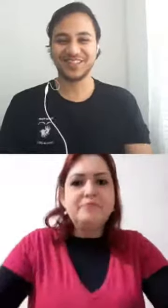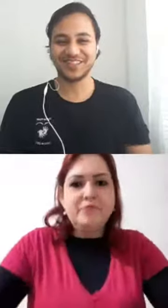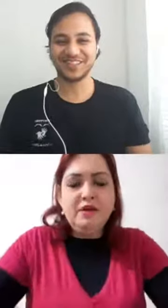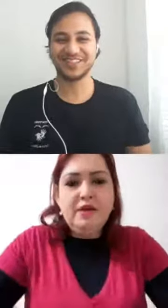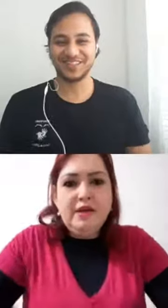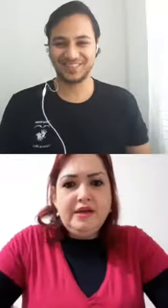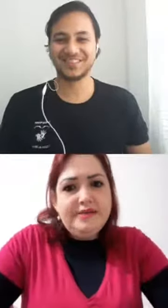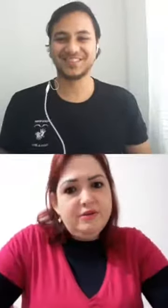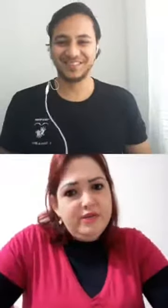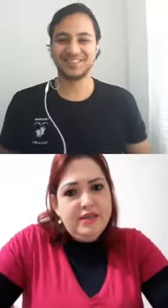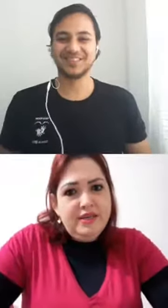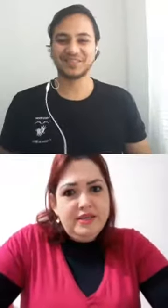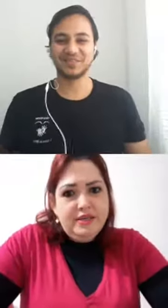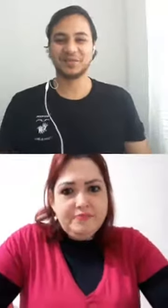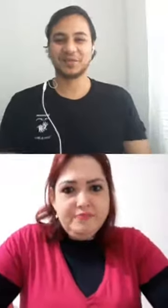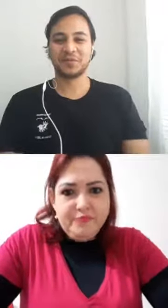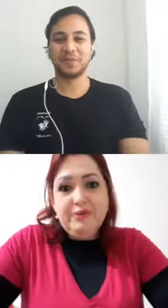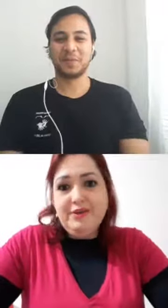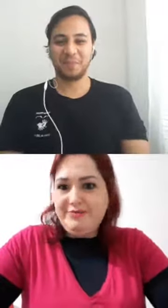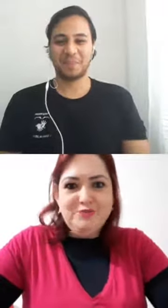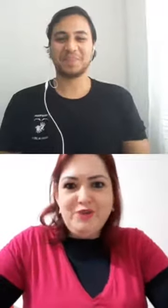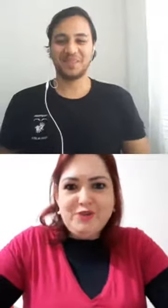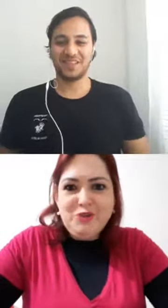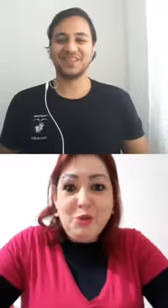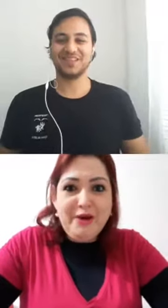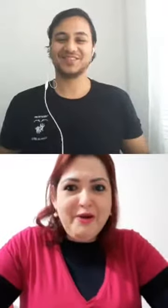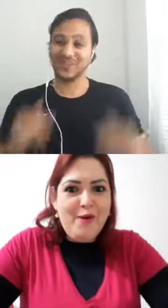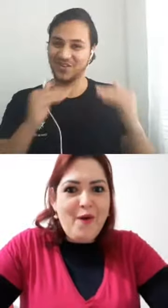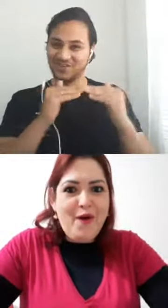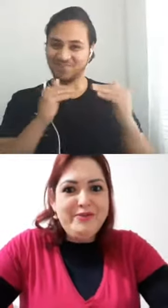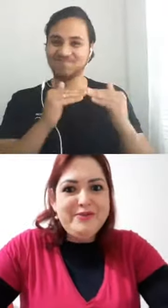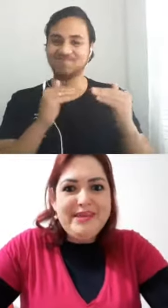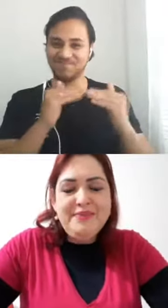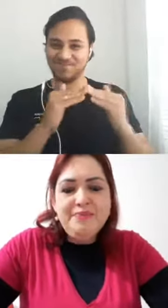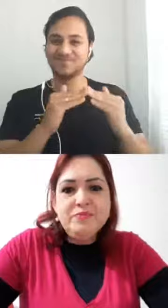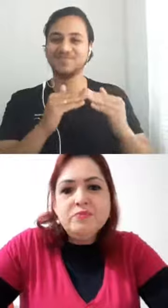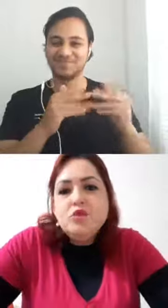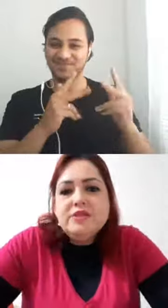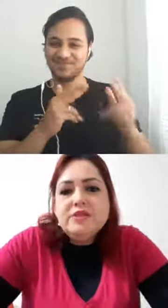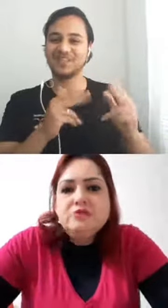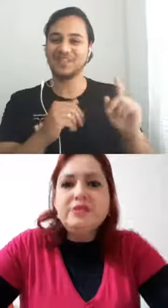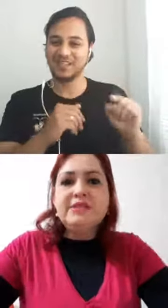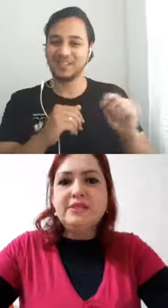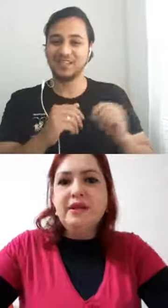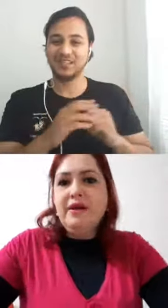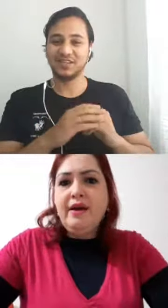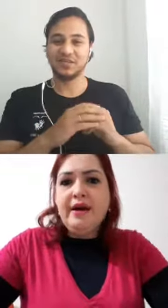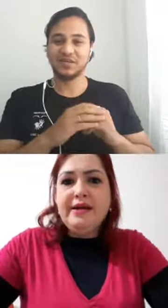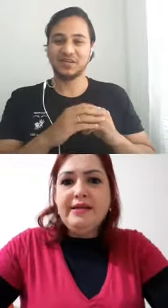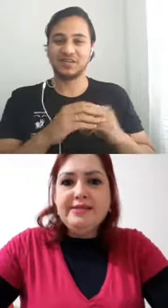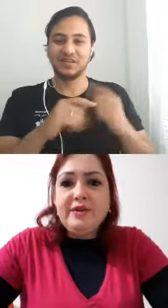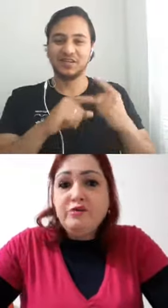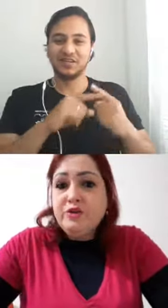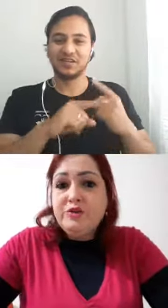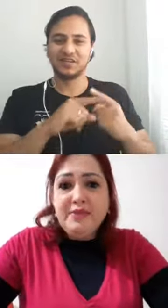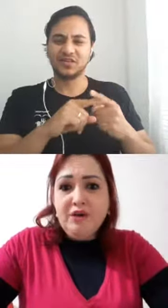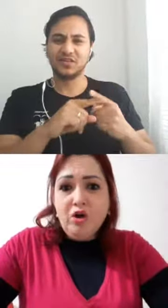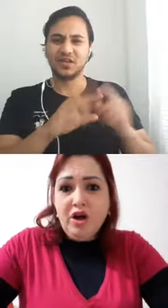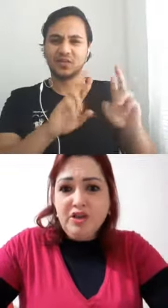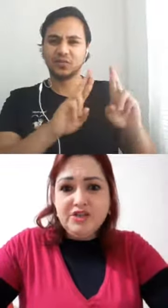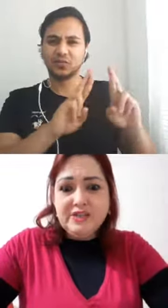Concorda, Jana? Então, nós super concordo, né? Todas as